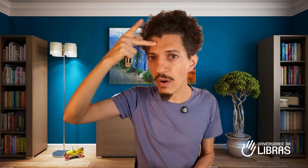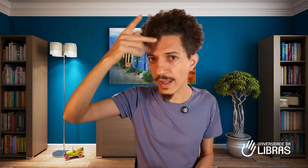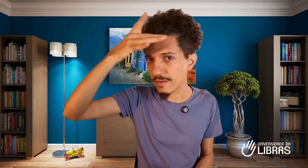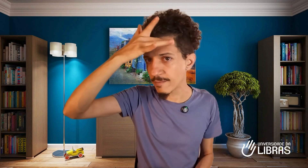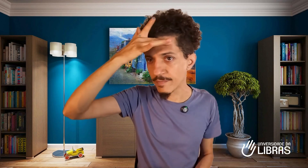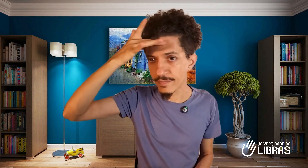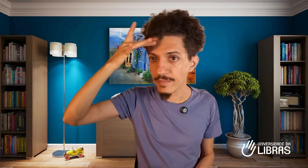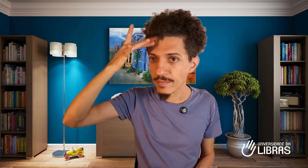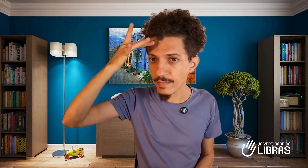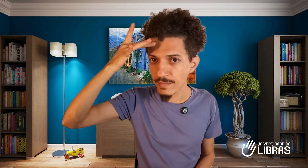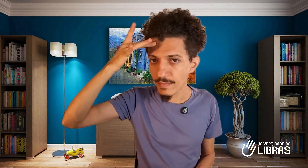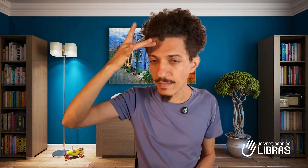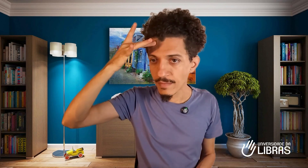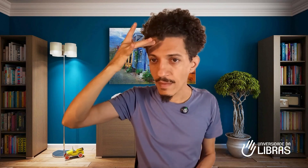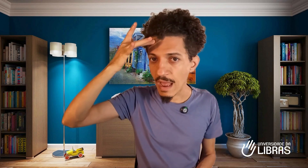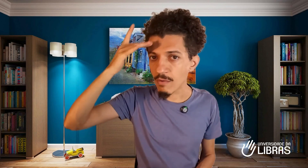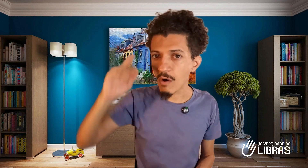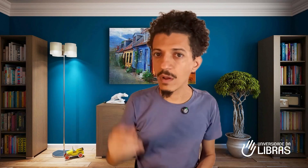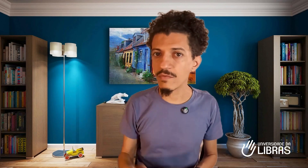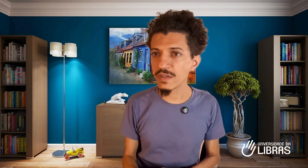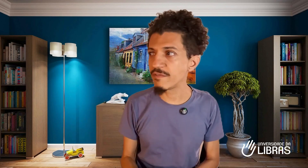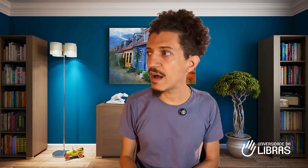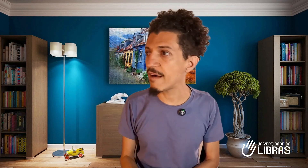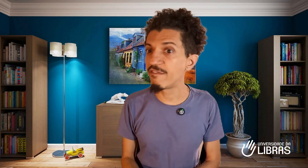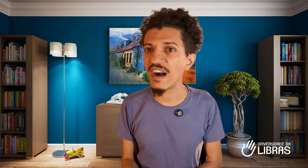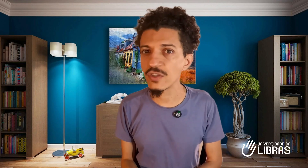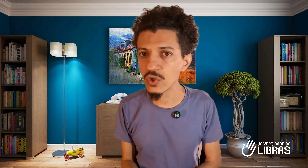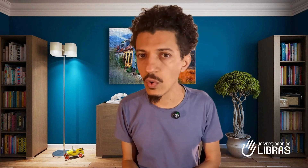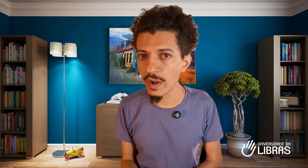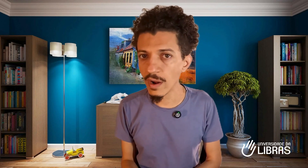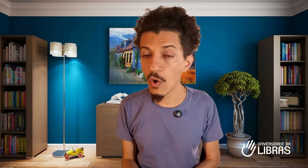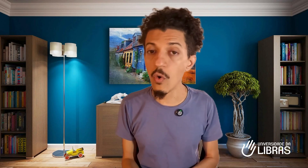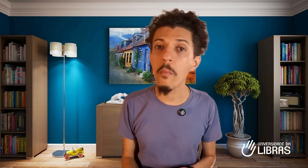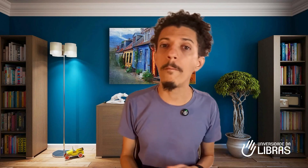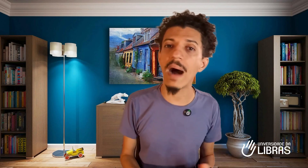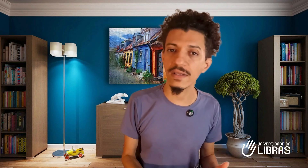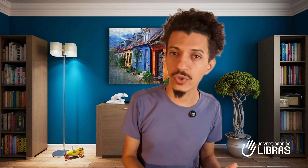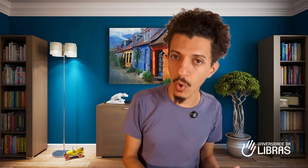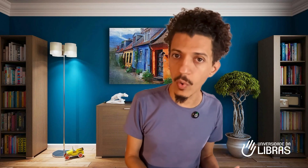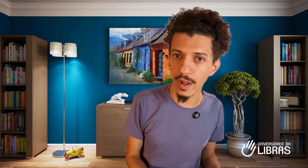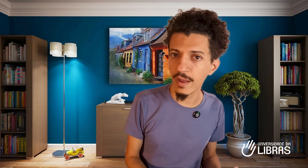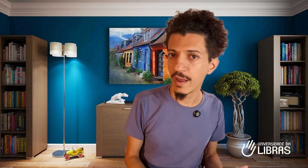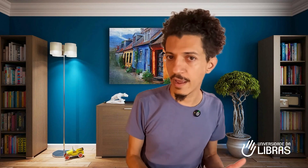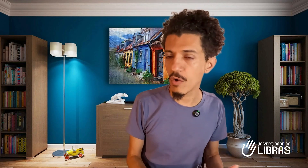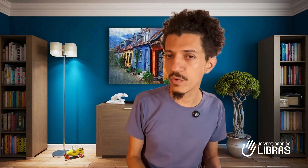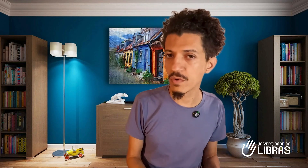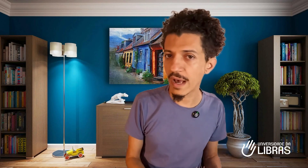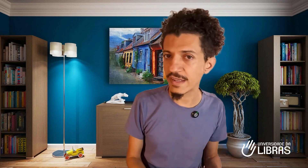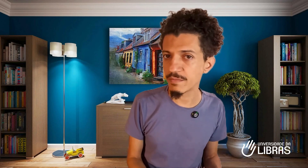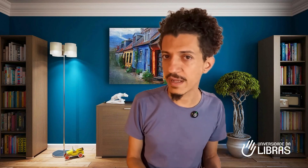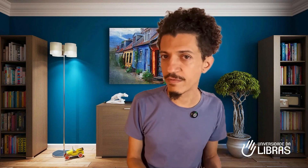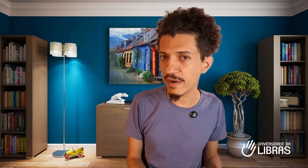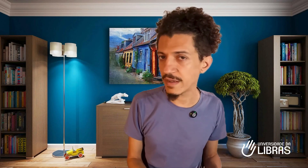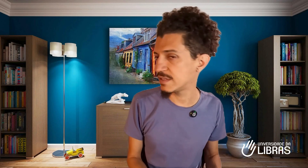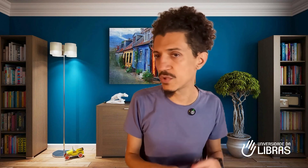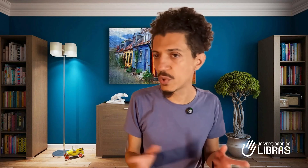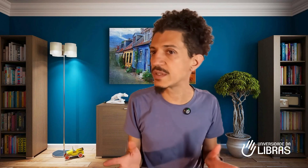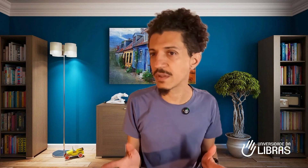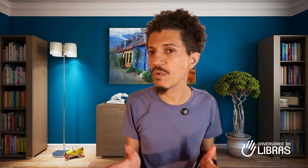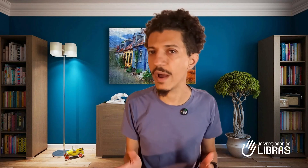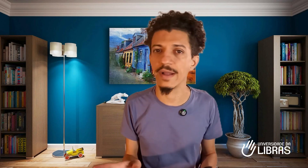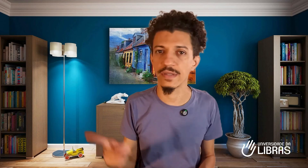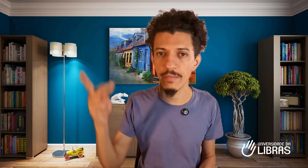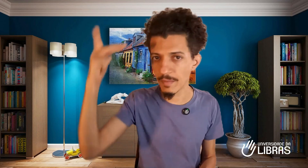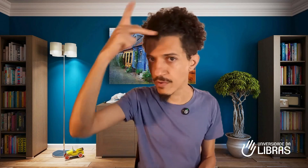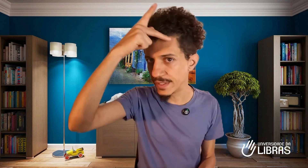está correta. É igual quando você fala vassoura ou vassoura. Em alguns lugares no Brasil fala assim, e os dois